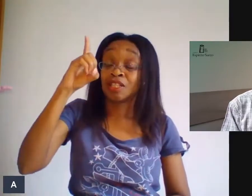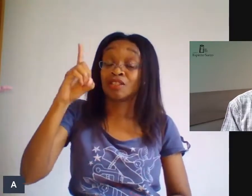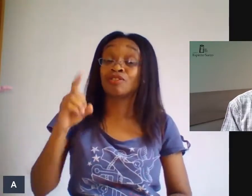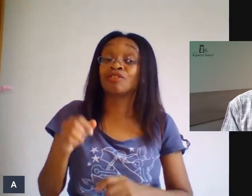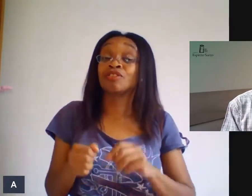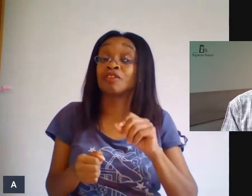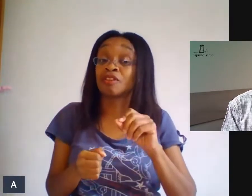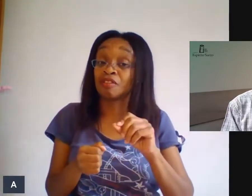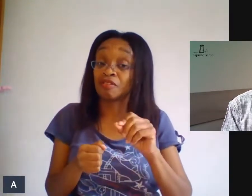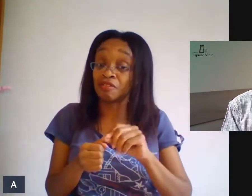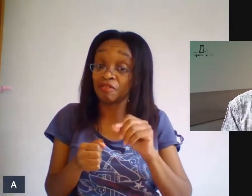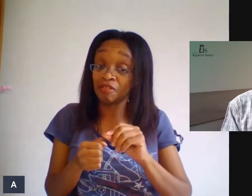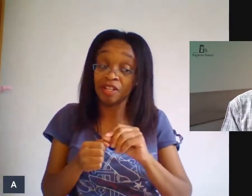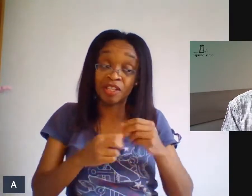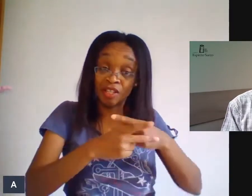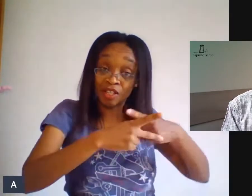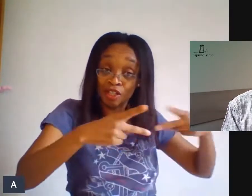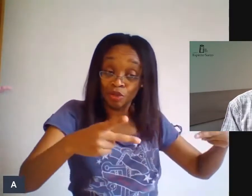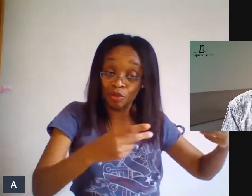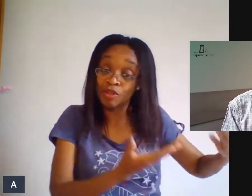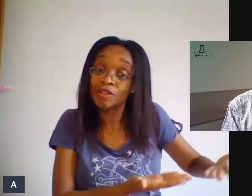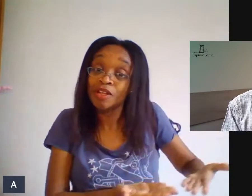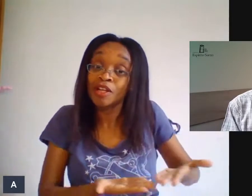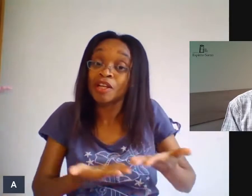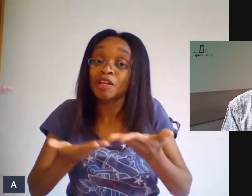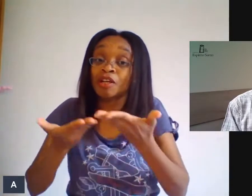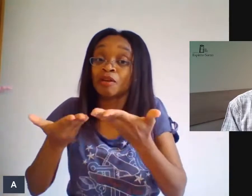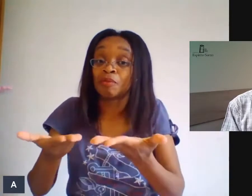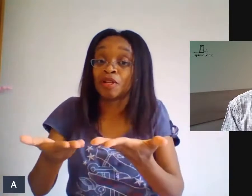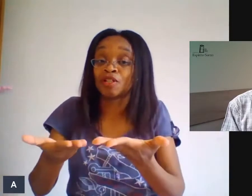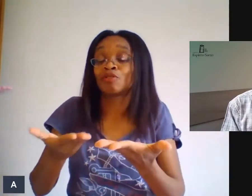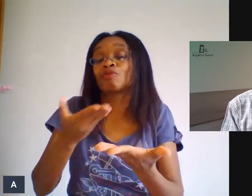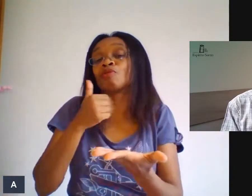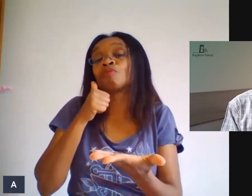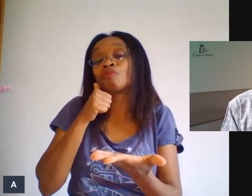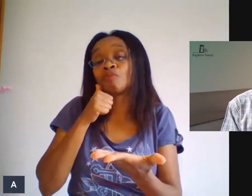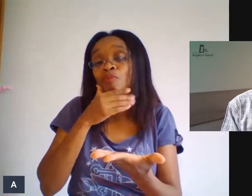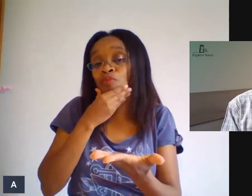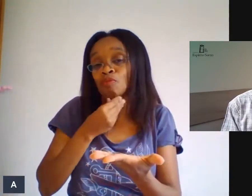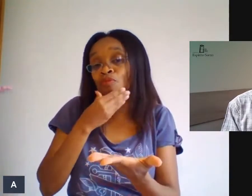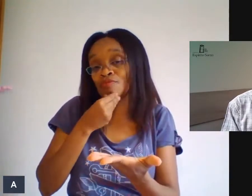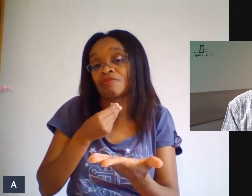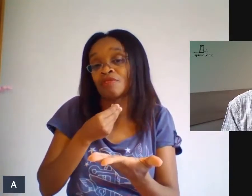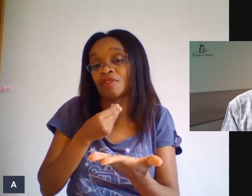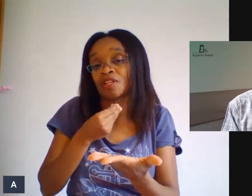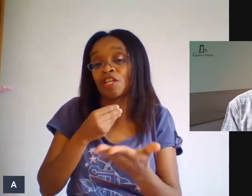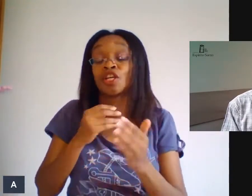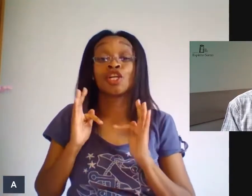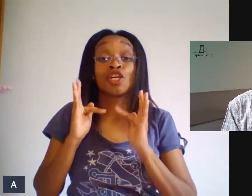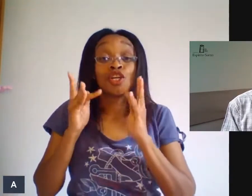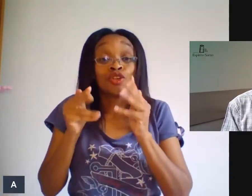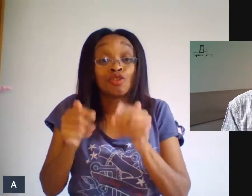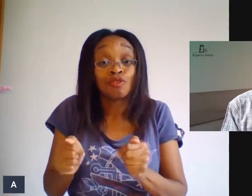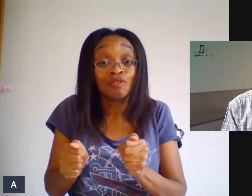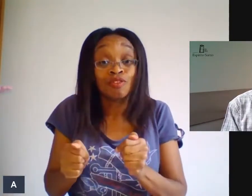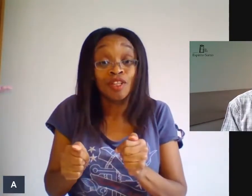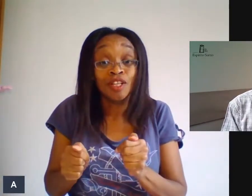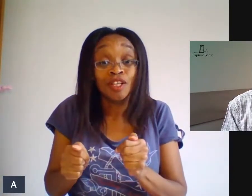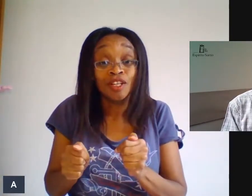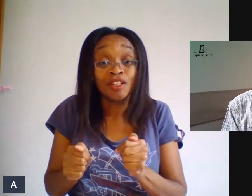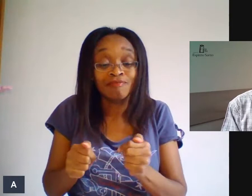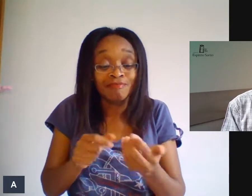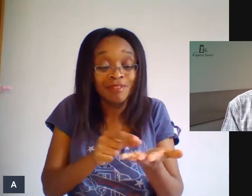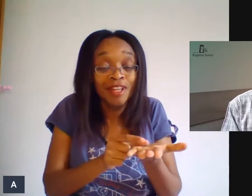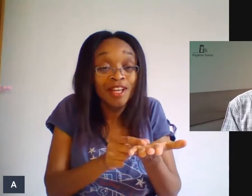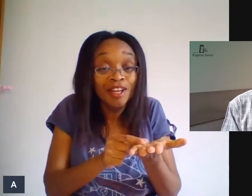à disposição do homem para que ele administrasse. Mas aí, chegando ao final do versículo, aí vem